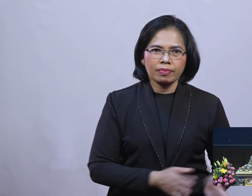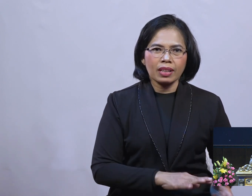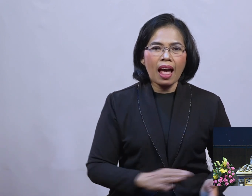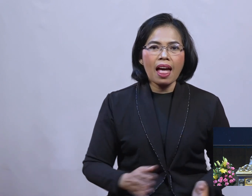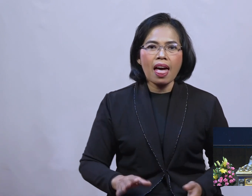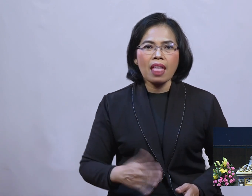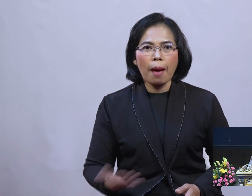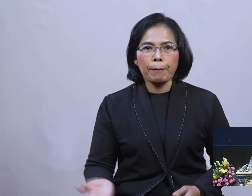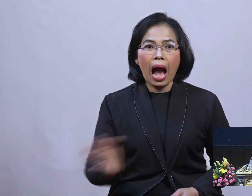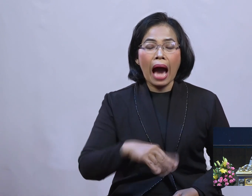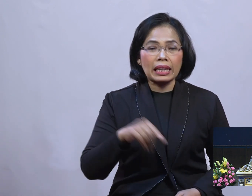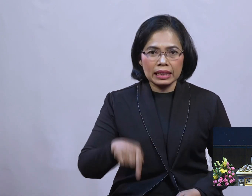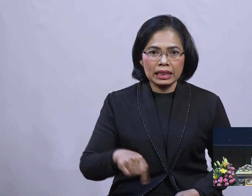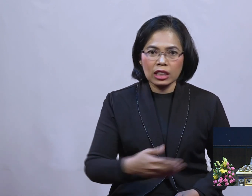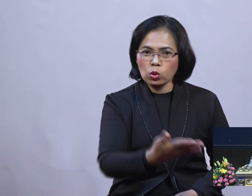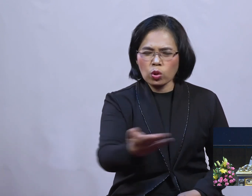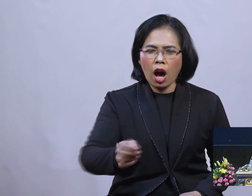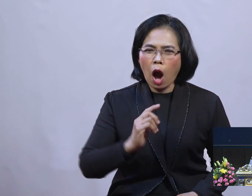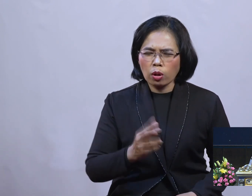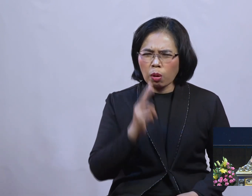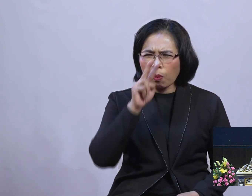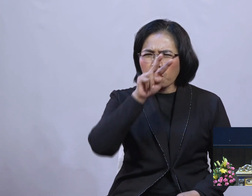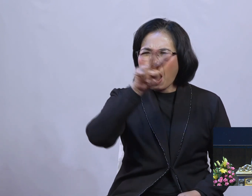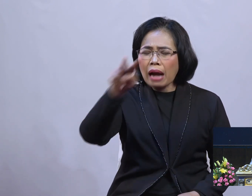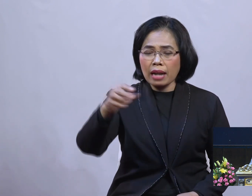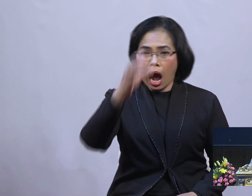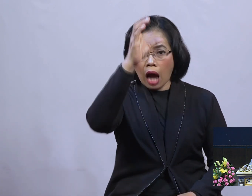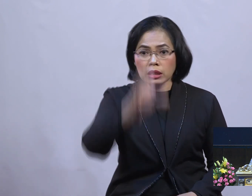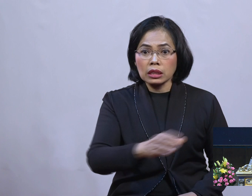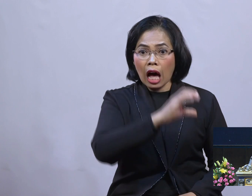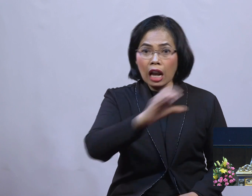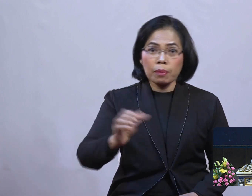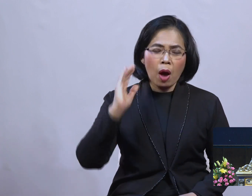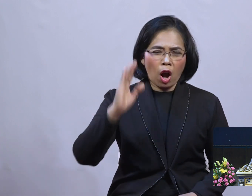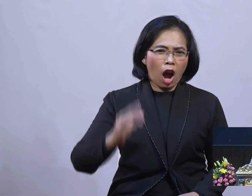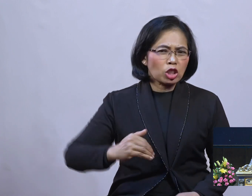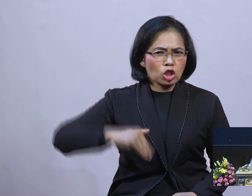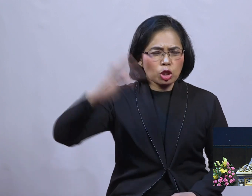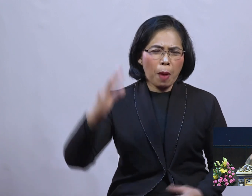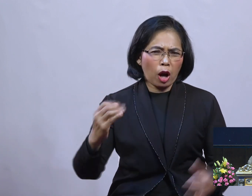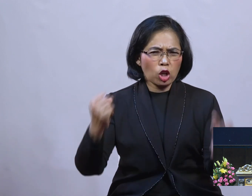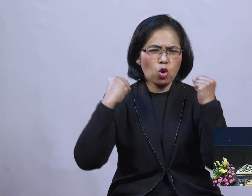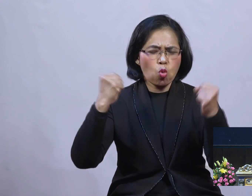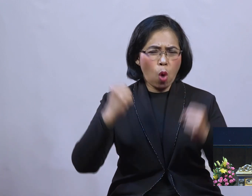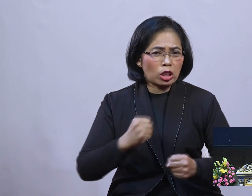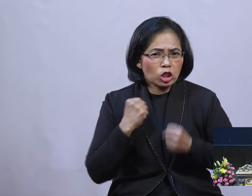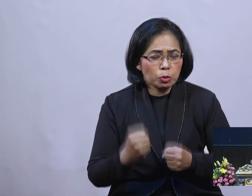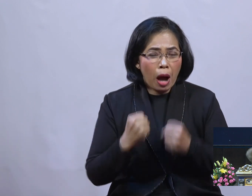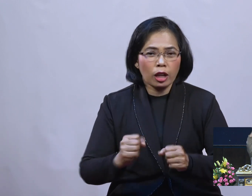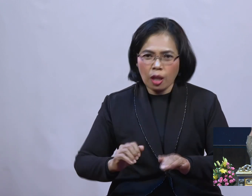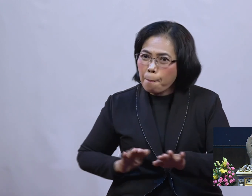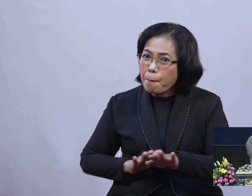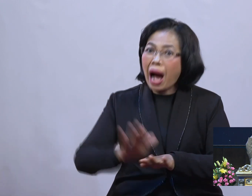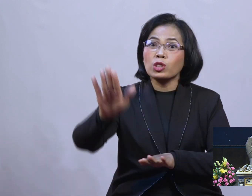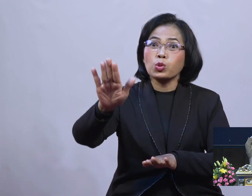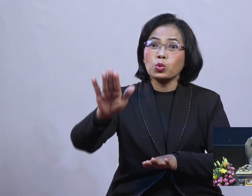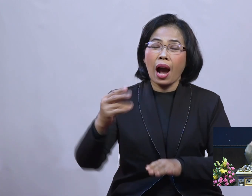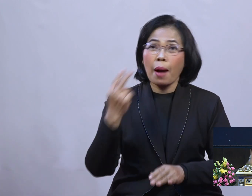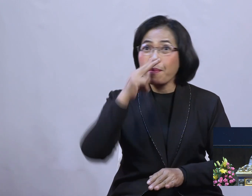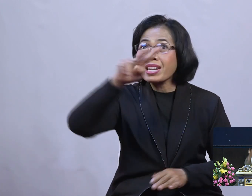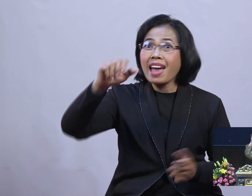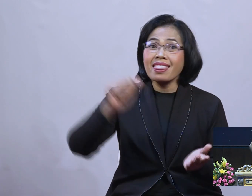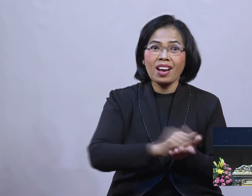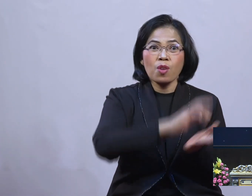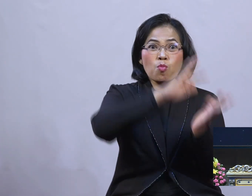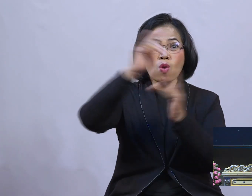saudara Setiap kali kita memandang salib kita akan makin Kuat Kita akan makin semangat kita akan makin maju dan kita akan makin melihat kemuliaan Tuhan